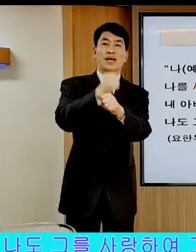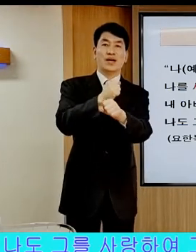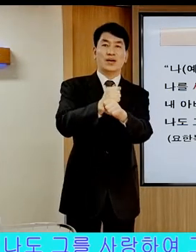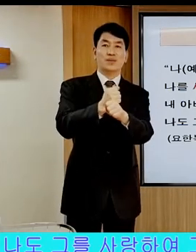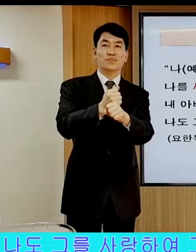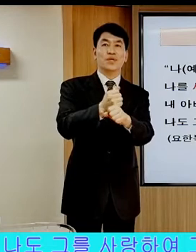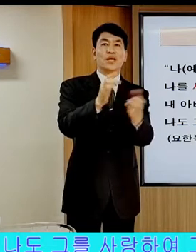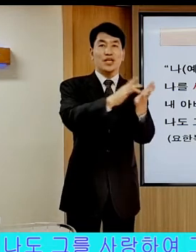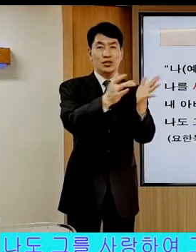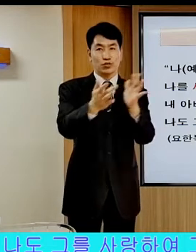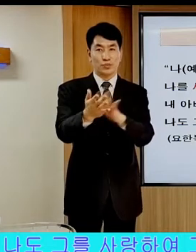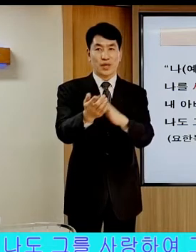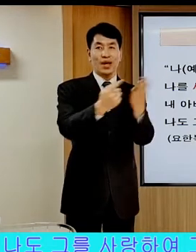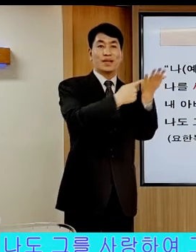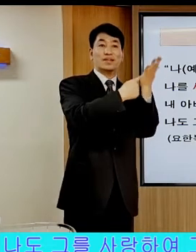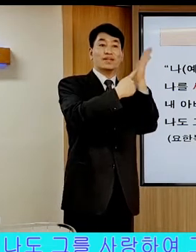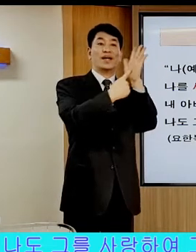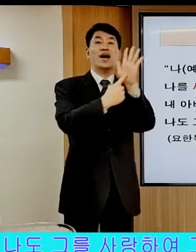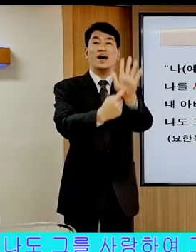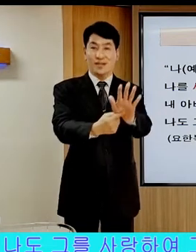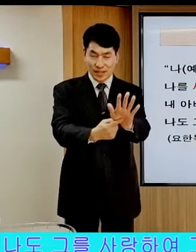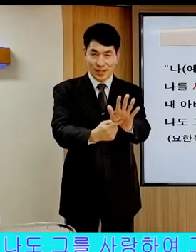사랑하여 예수님께 나타내리라.